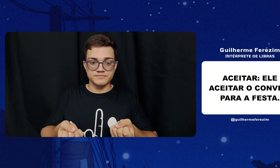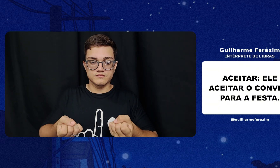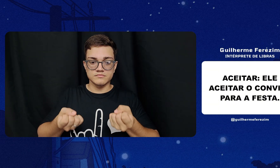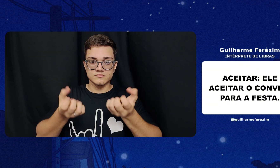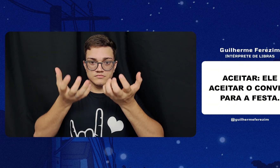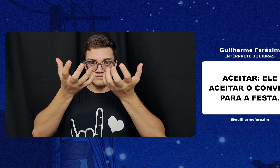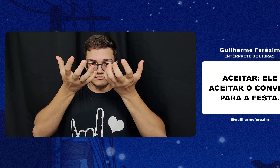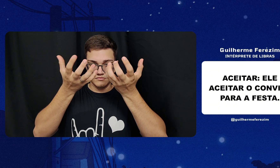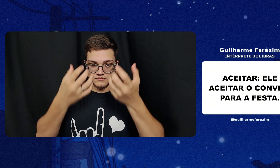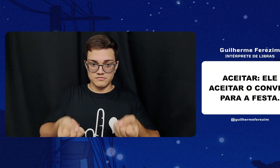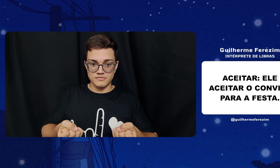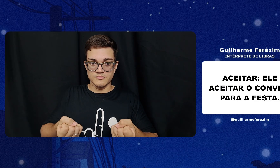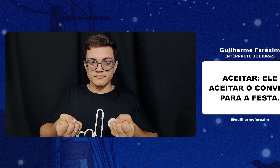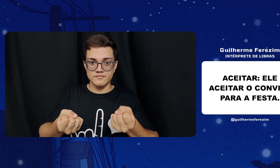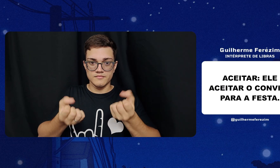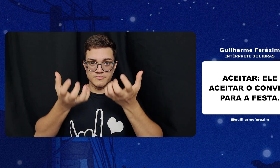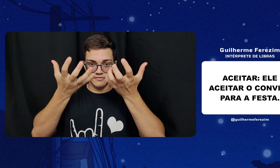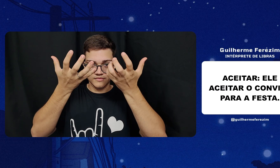ó.